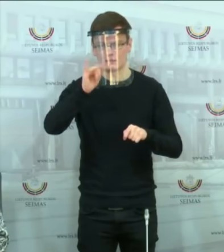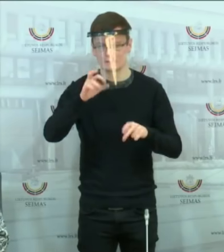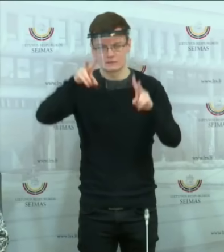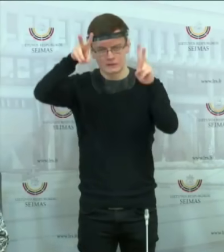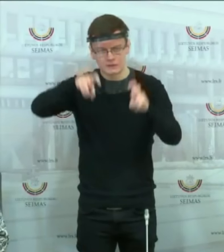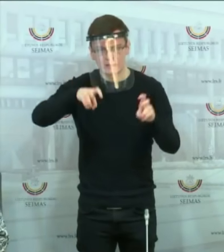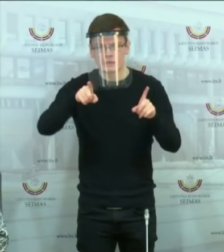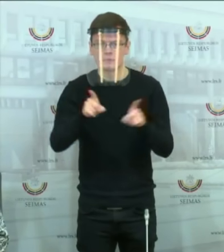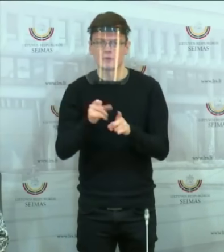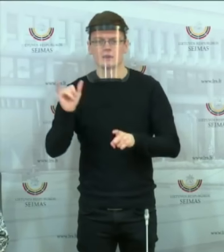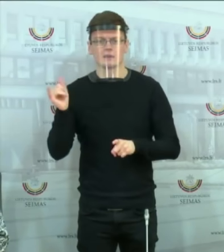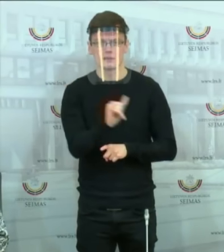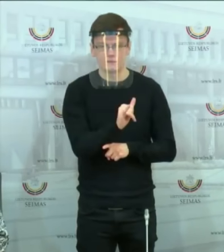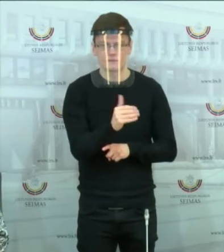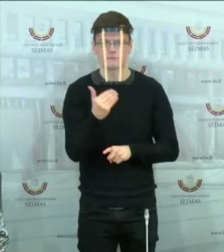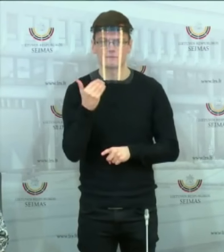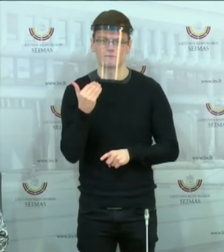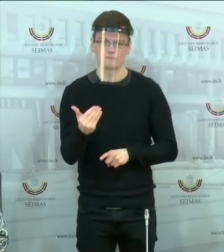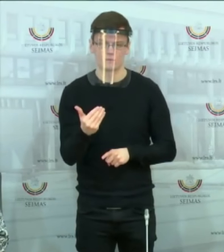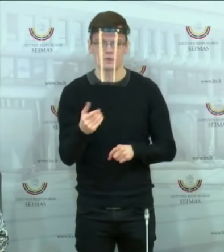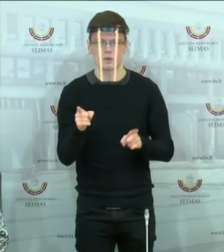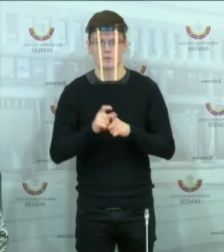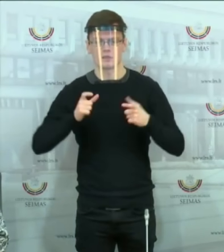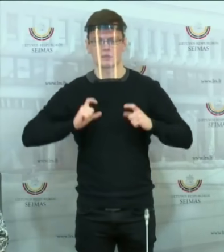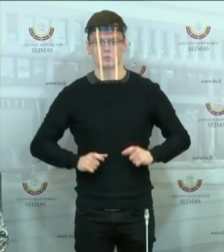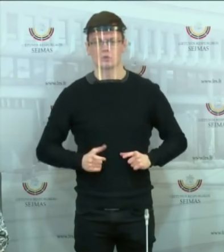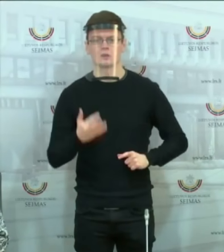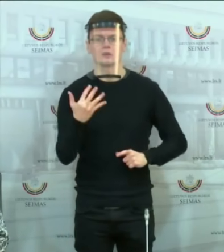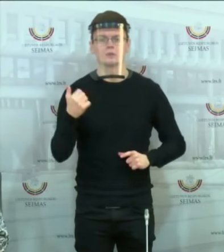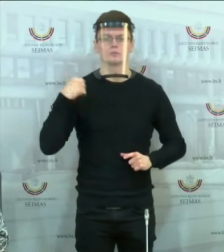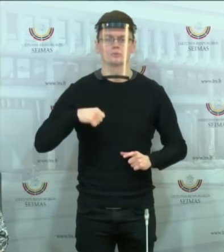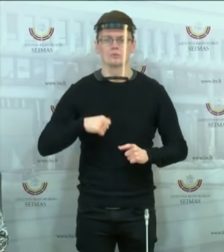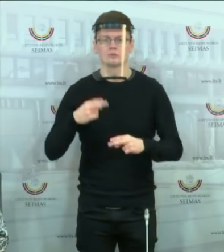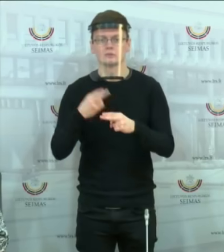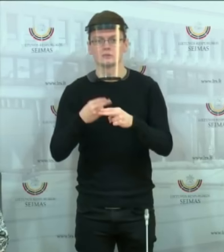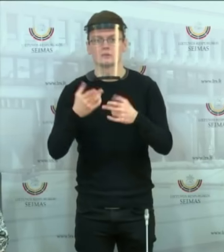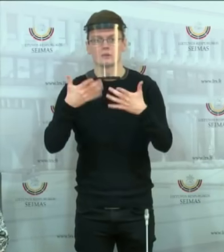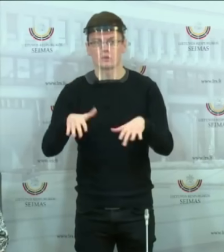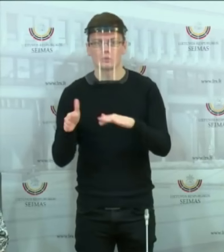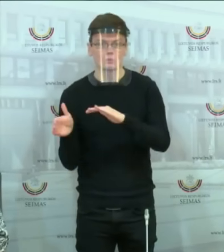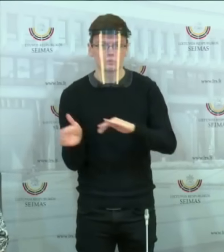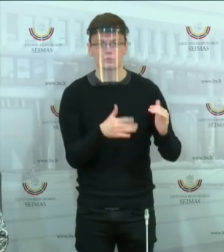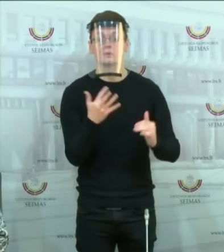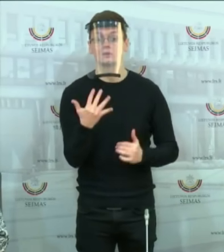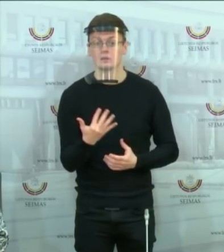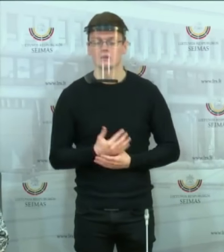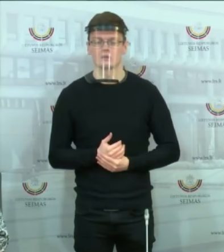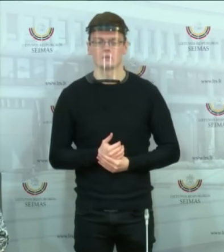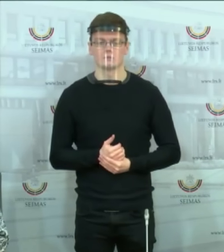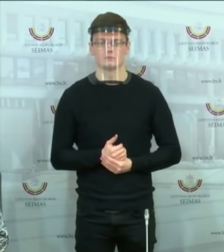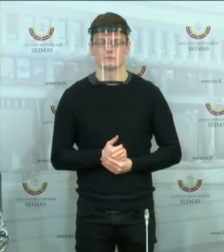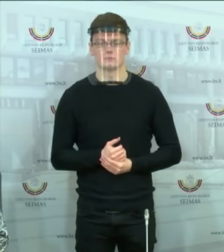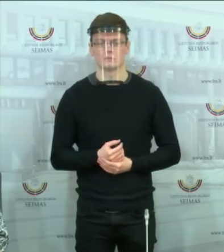įsivertinti na, tą susidariusių vadinamą imunitetą, kiek žmonių yra persirgę, bet norint